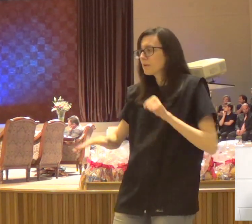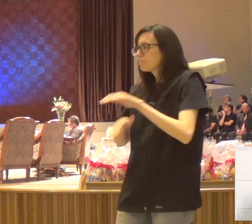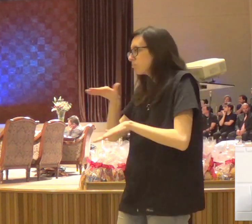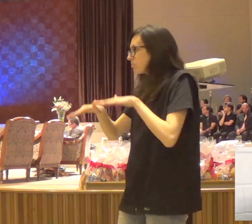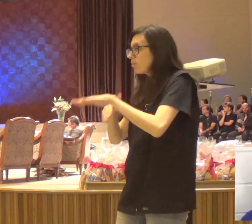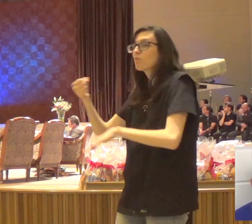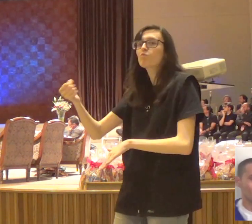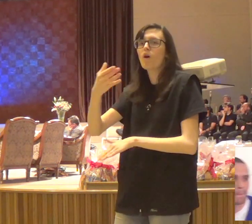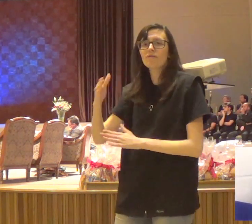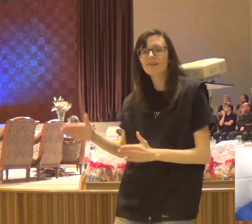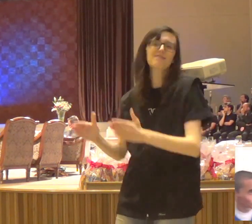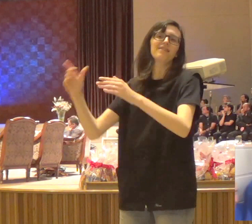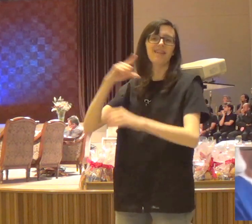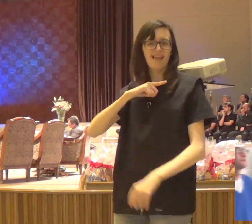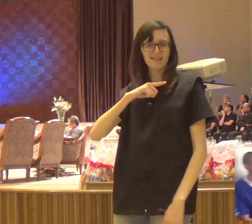novo caminho.